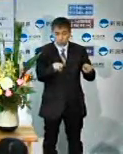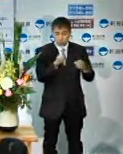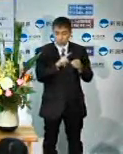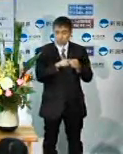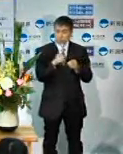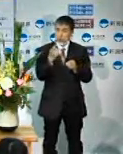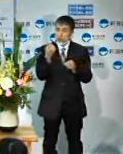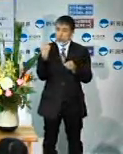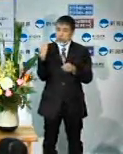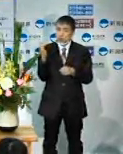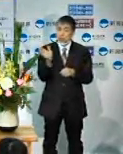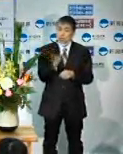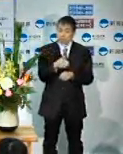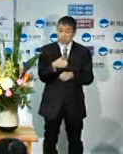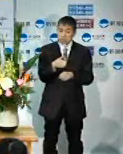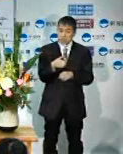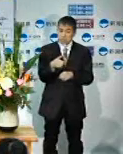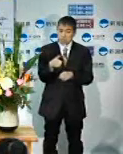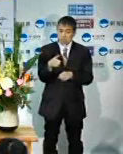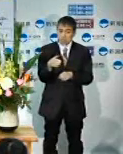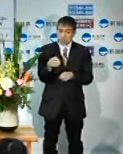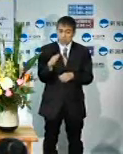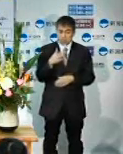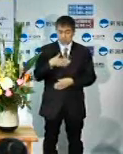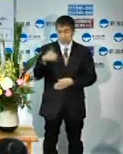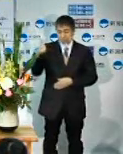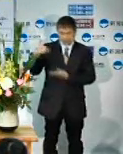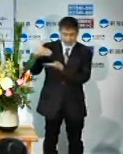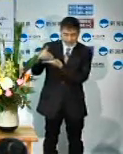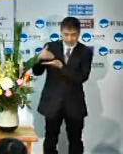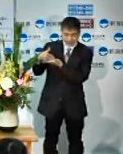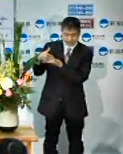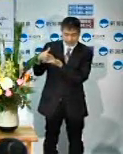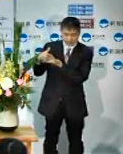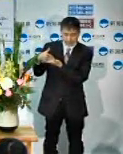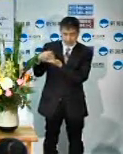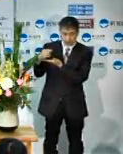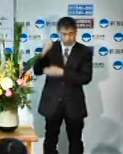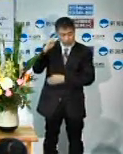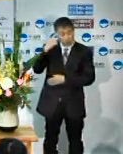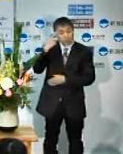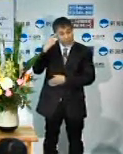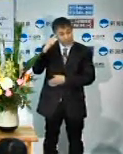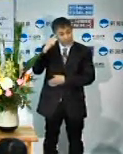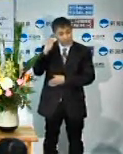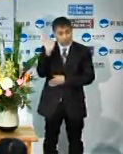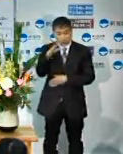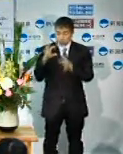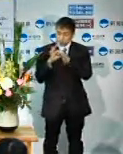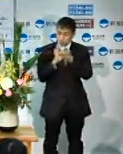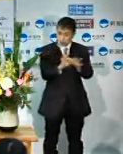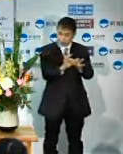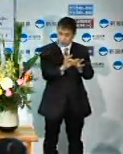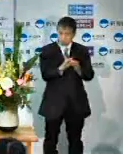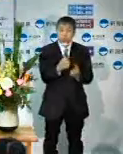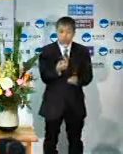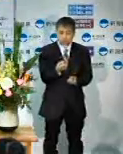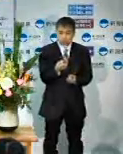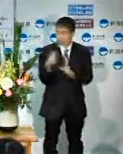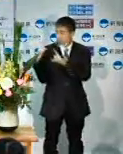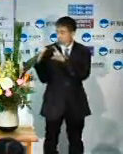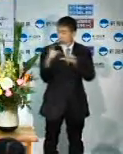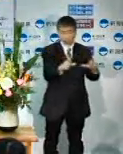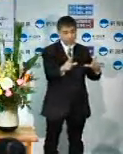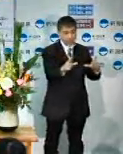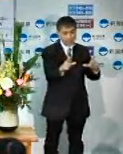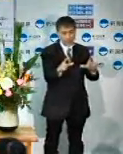年からおっしゃっていましたけども、昨年の暮れ頃からですね、おっしゃっていましたけども、そのお考えはずっとこれからも継続されていくということで、